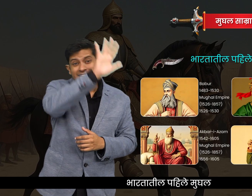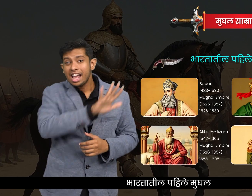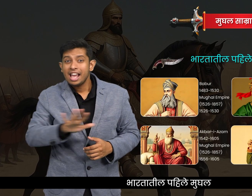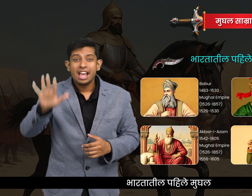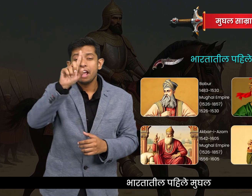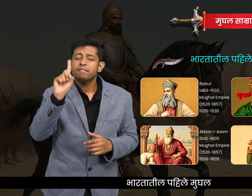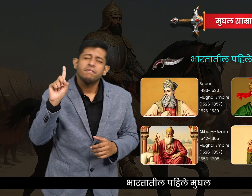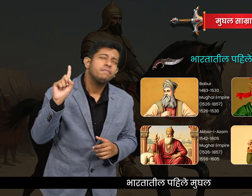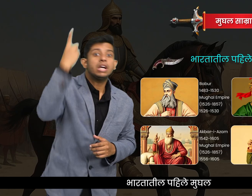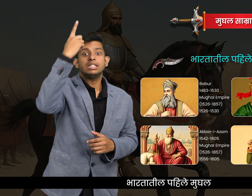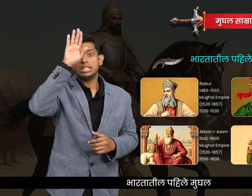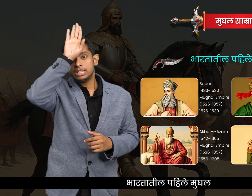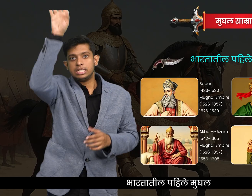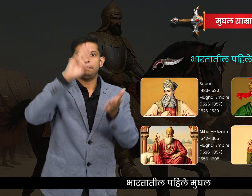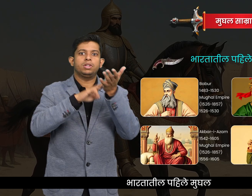भारतातील पहिले मुघल.